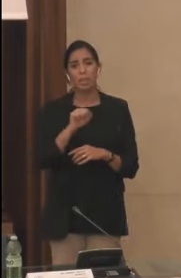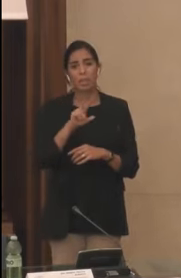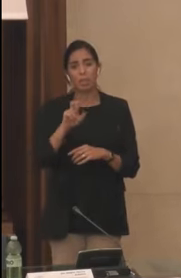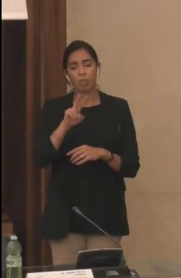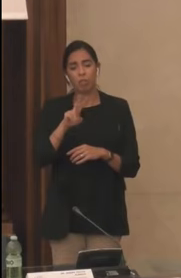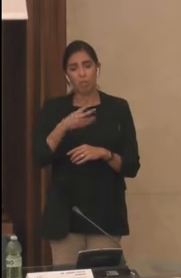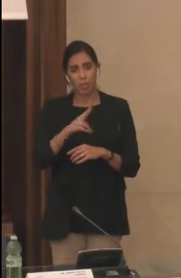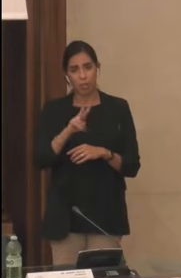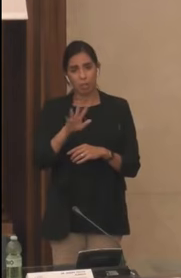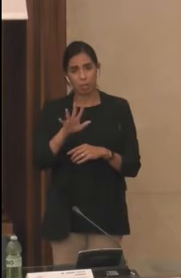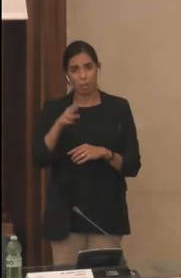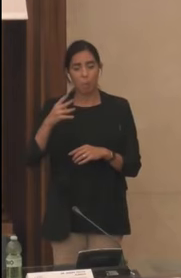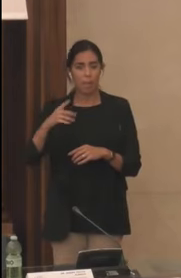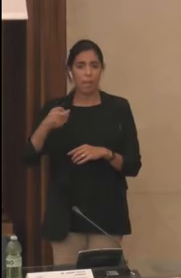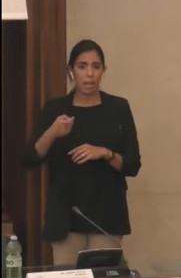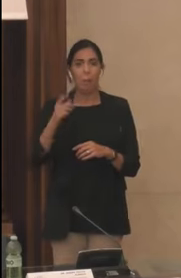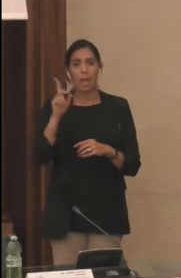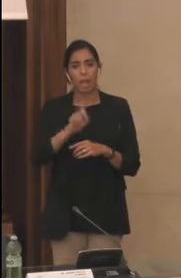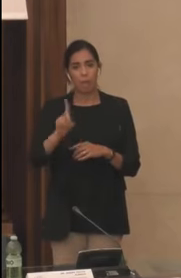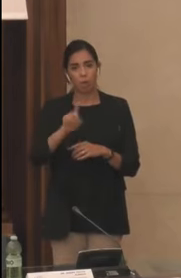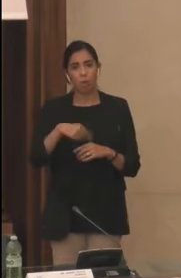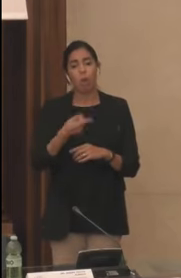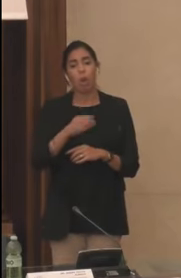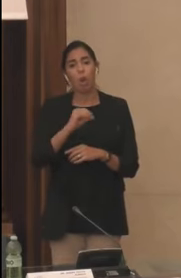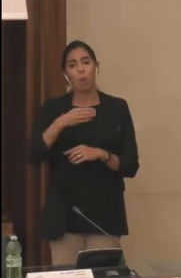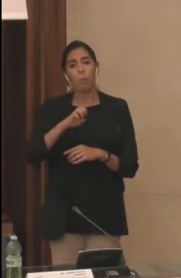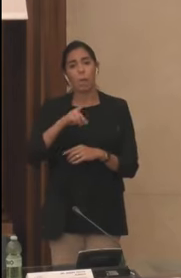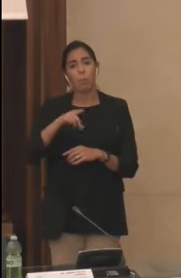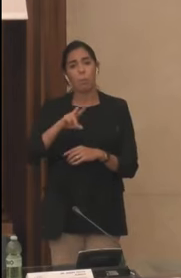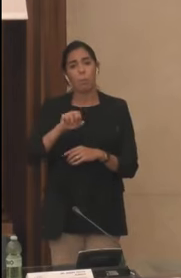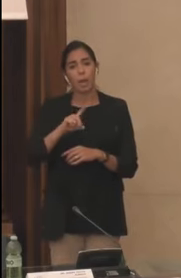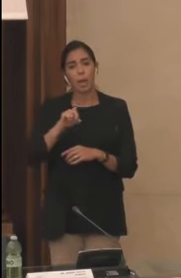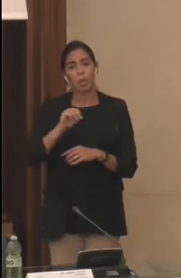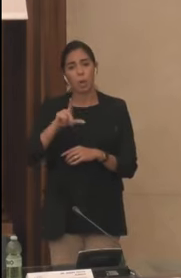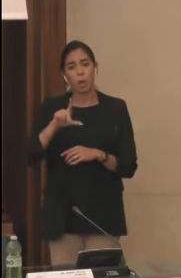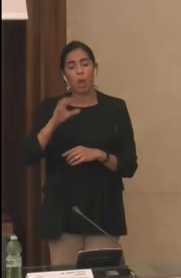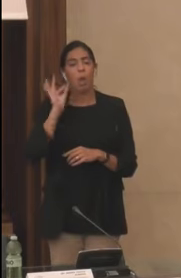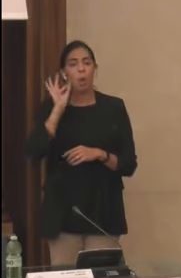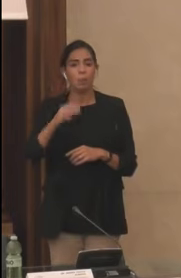El otro protocolo, siguiente, no sé con cuál corre.